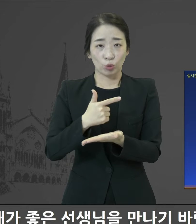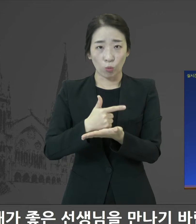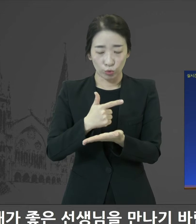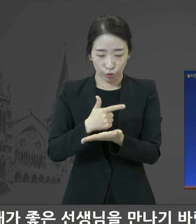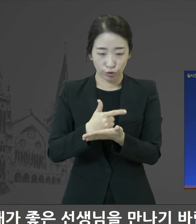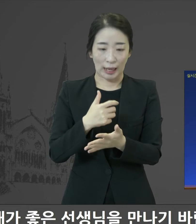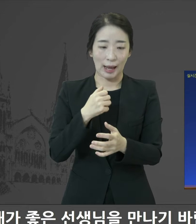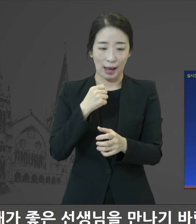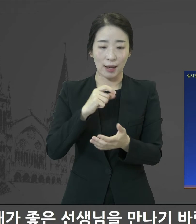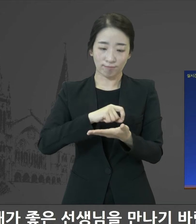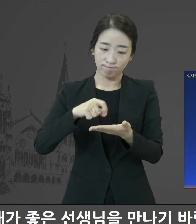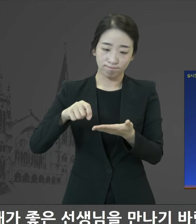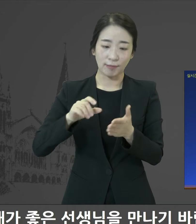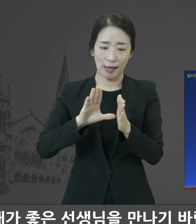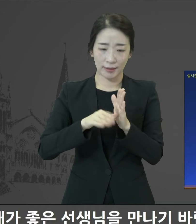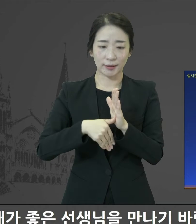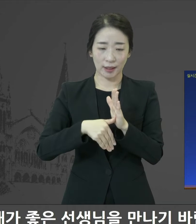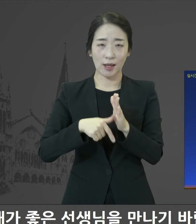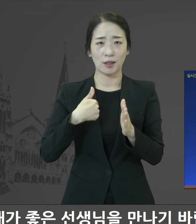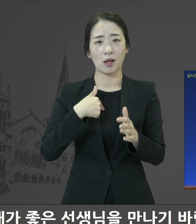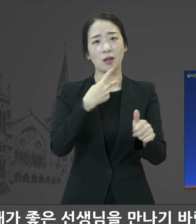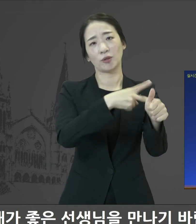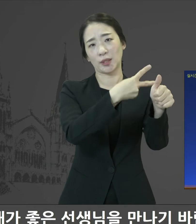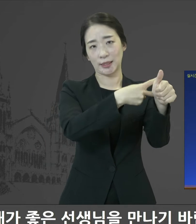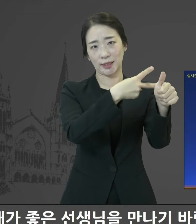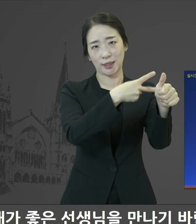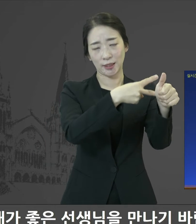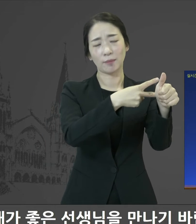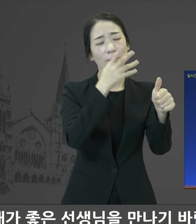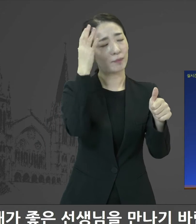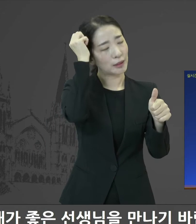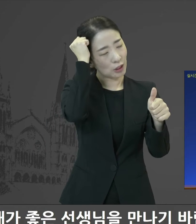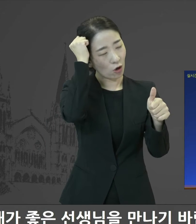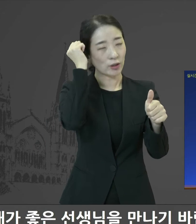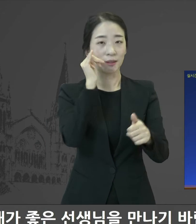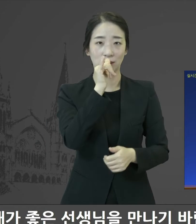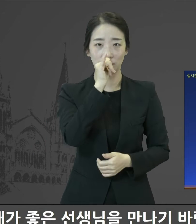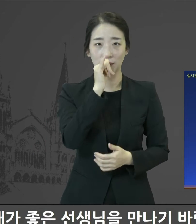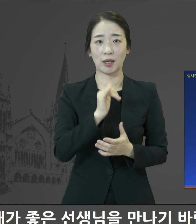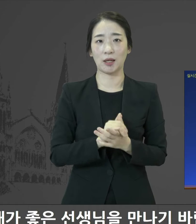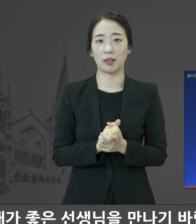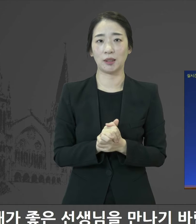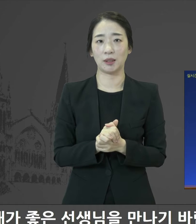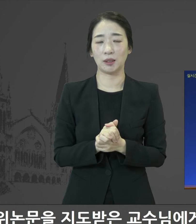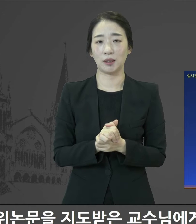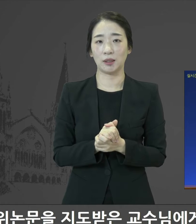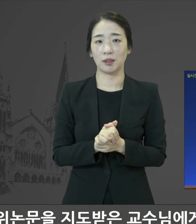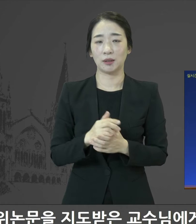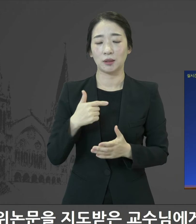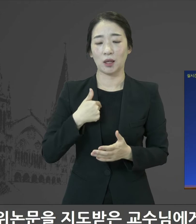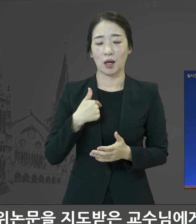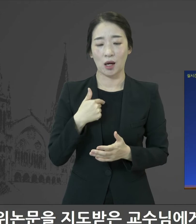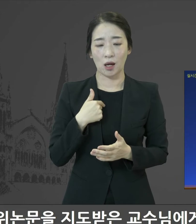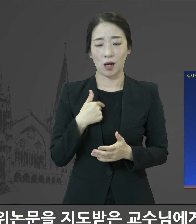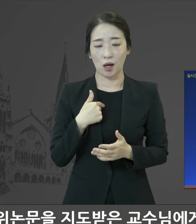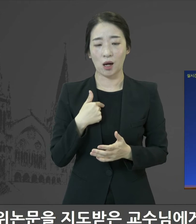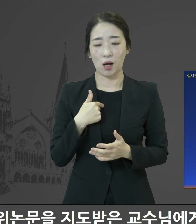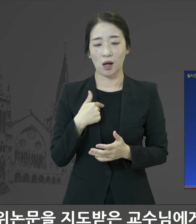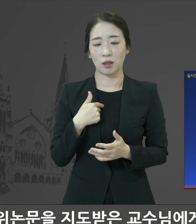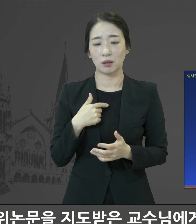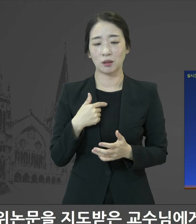교수님에게서부터 정말 잊을 수 없는 기억 하나를 간직하게 됐습니다. 학위 논문 완전히 쓰기